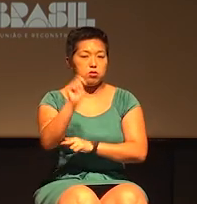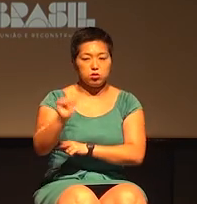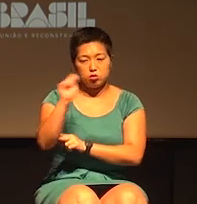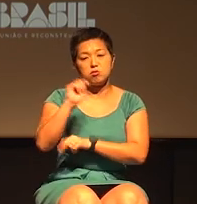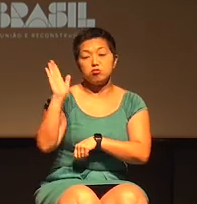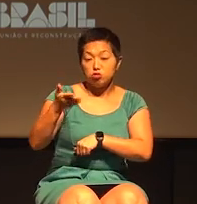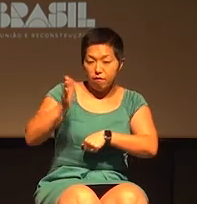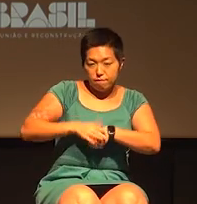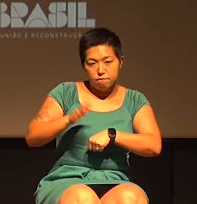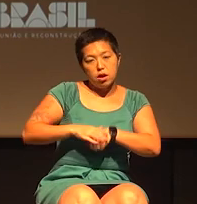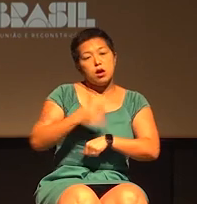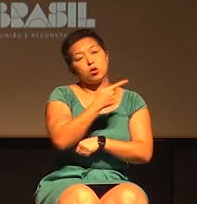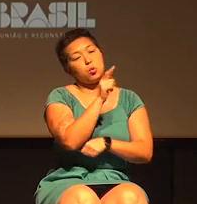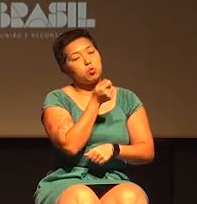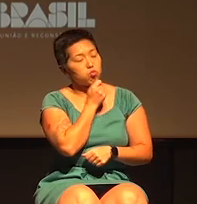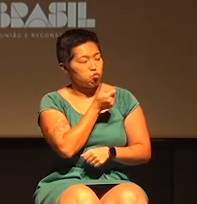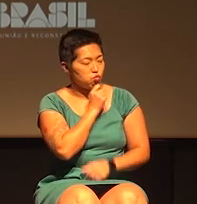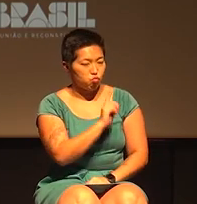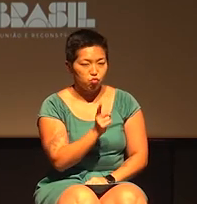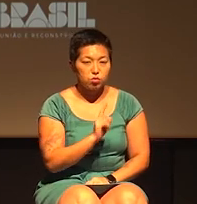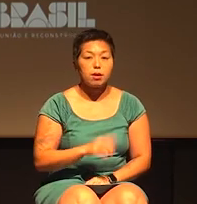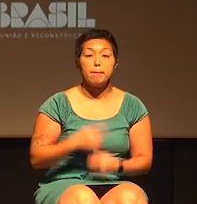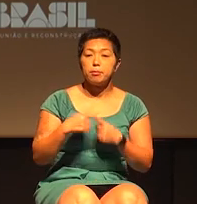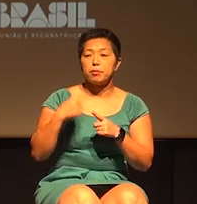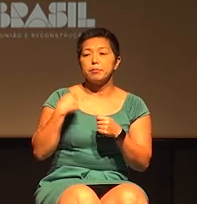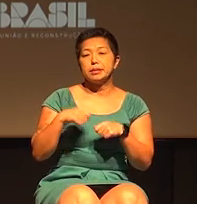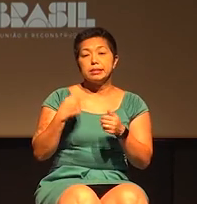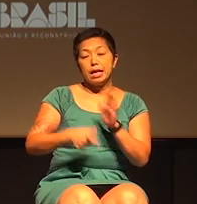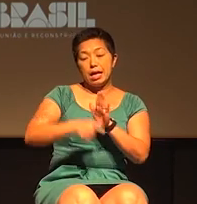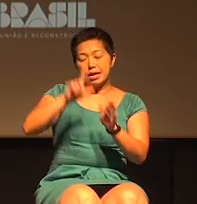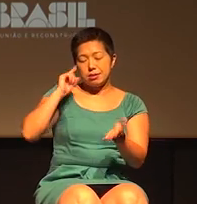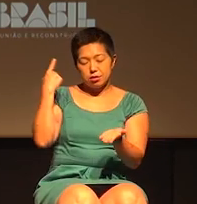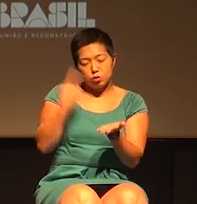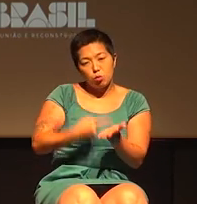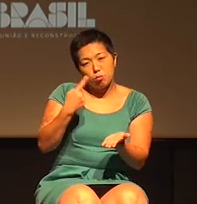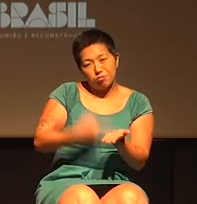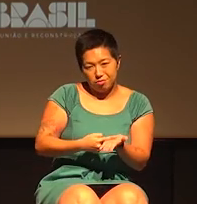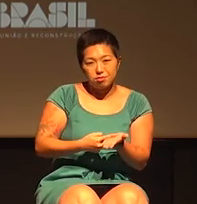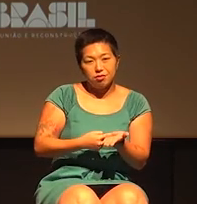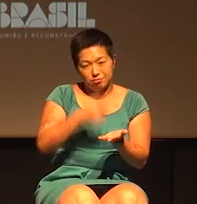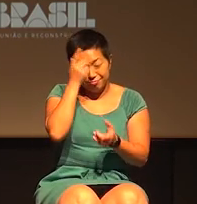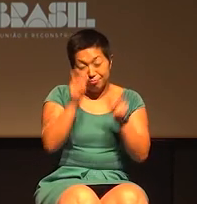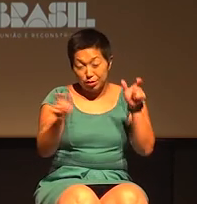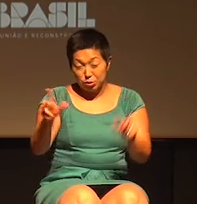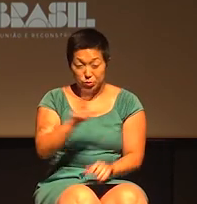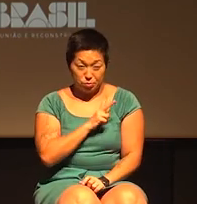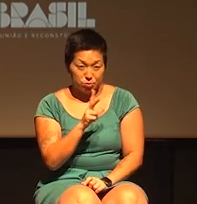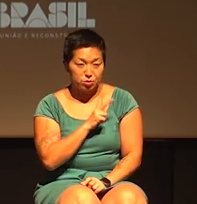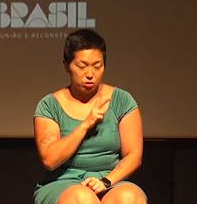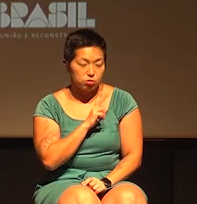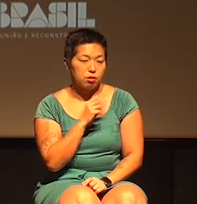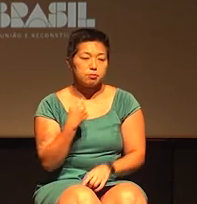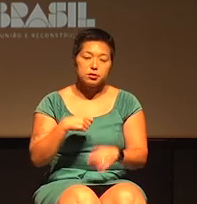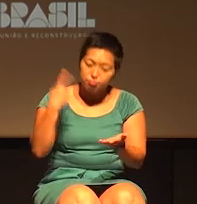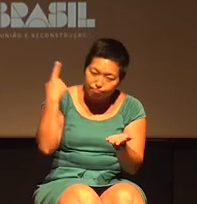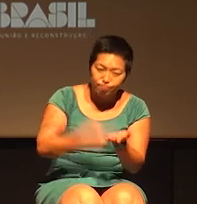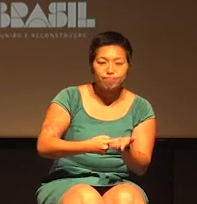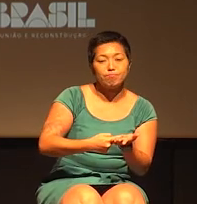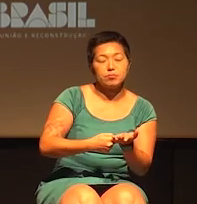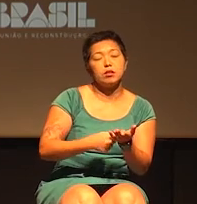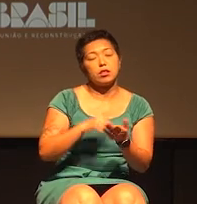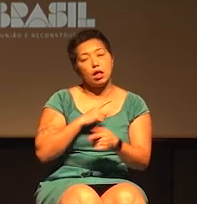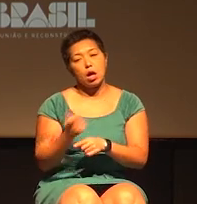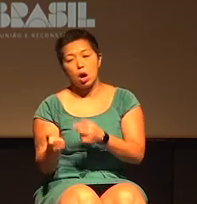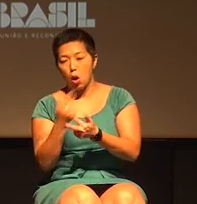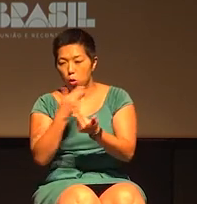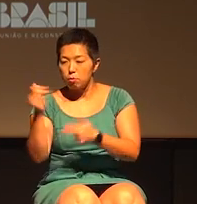não não conseguiram se organizar nesse ponto porque tem que combinar com as pessoas né tem que tem que fazer esse pacto então algumas Já